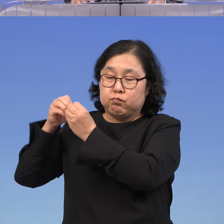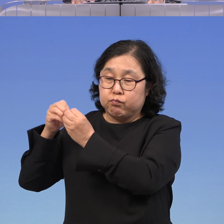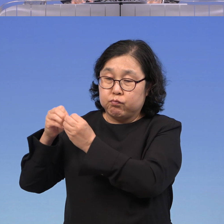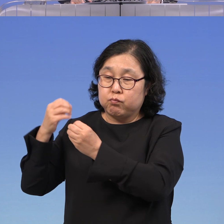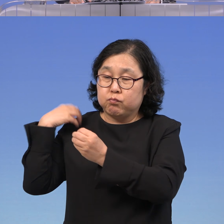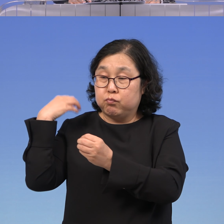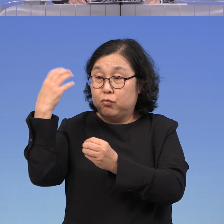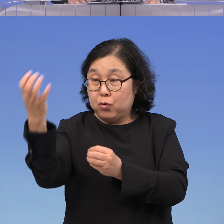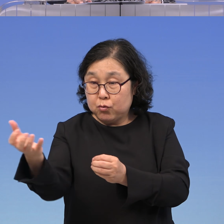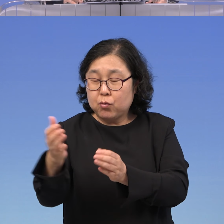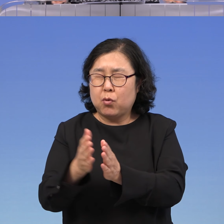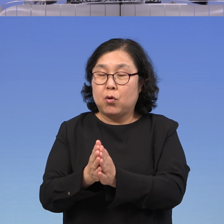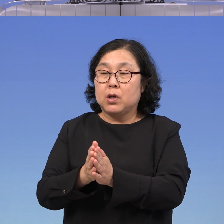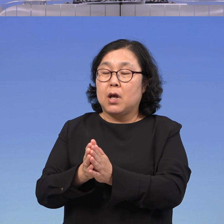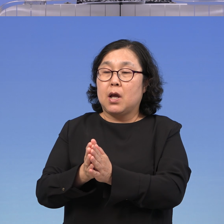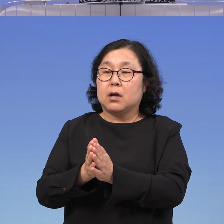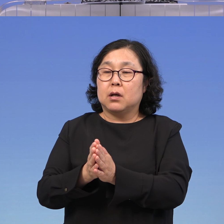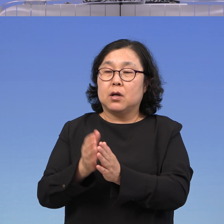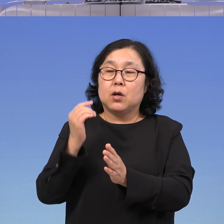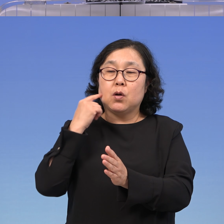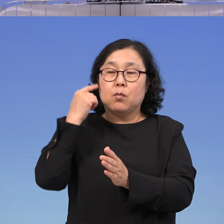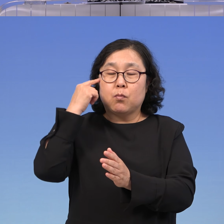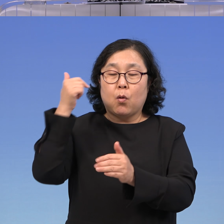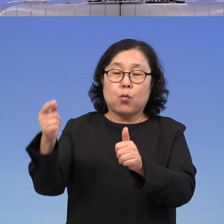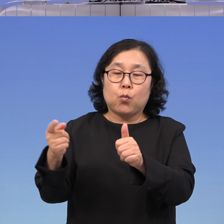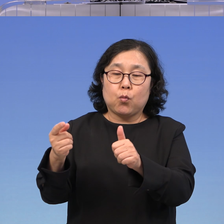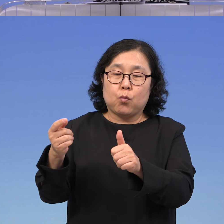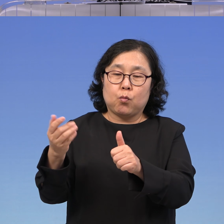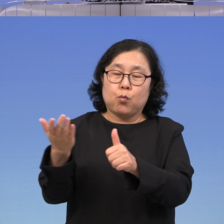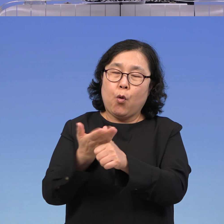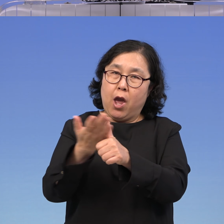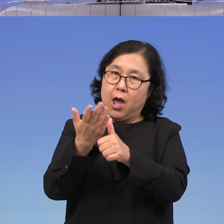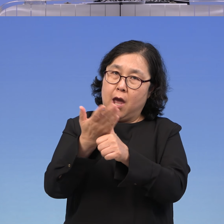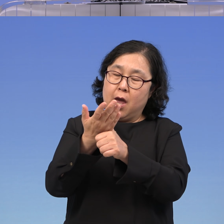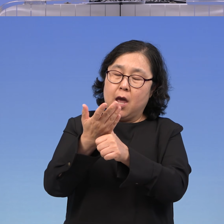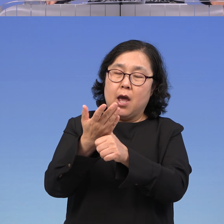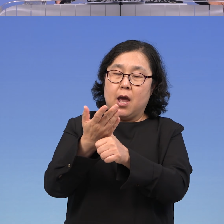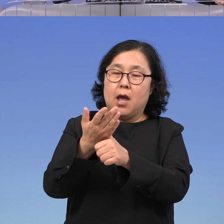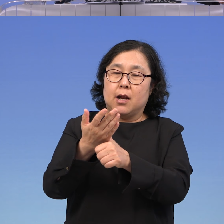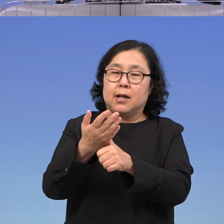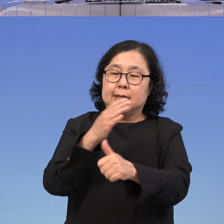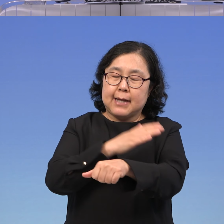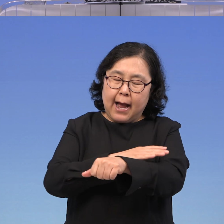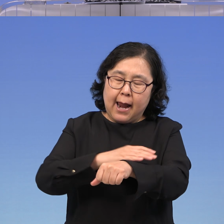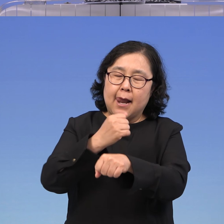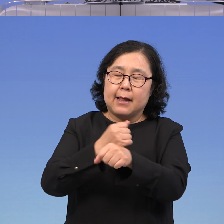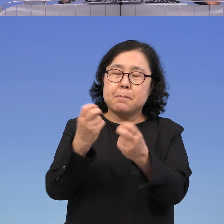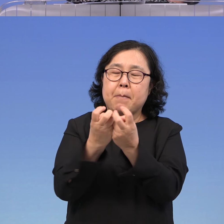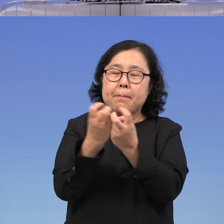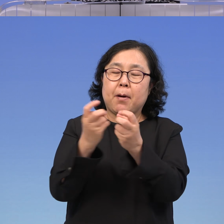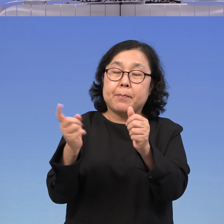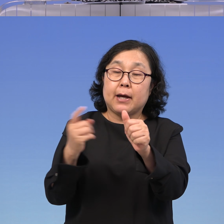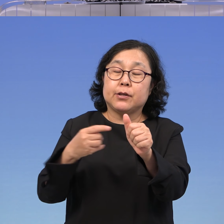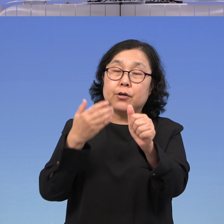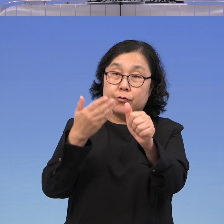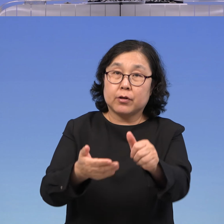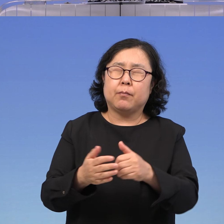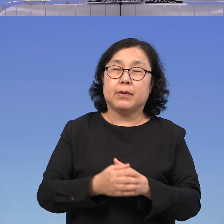입니다 제 남은 소원이 있다면 이제 한 삼십 년 또는 앞으로 얼마나 더 할 지